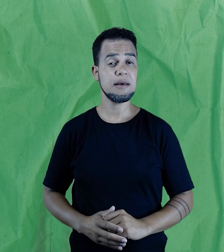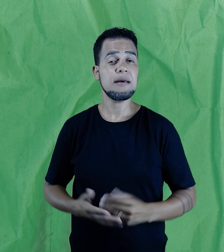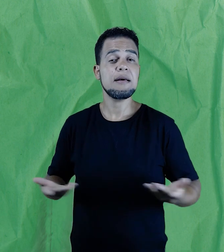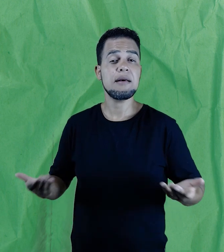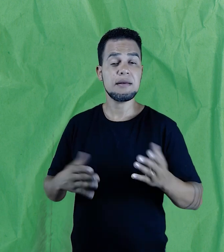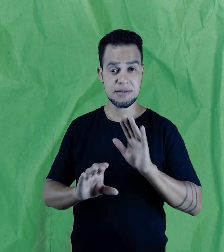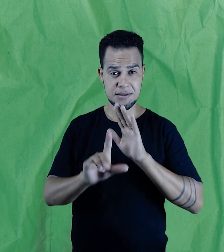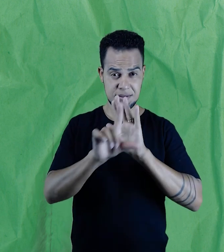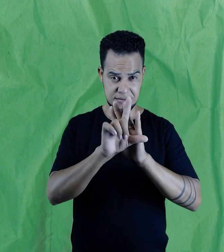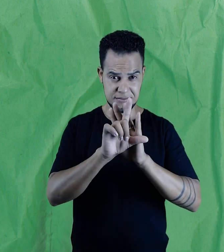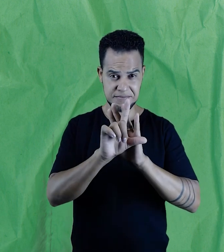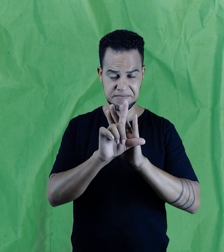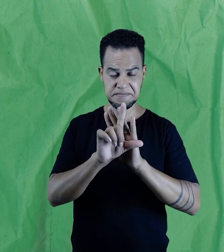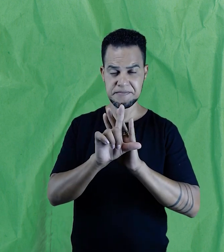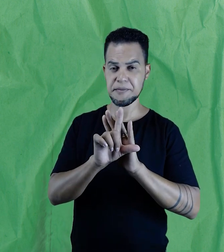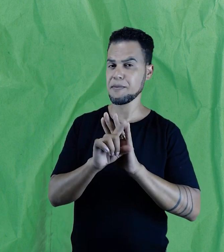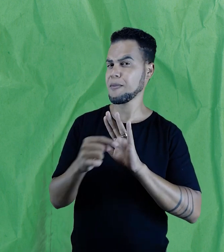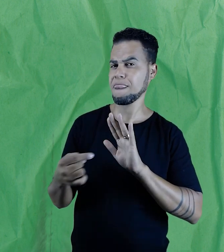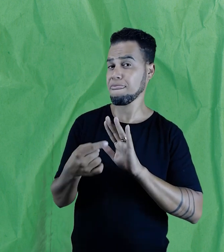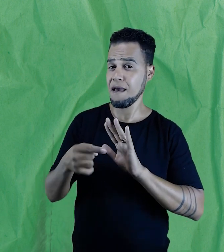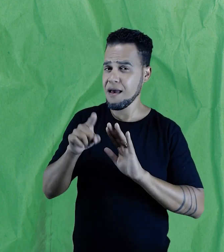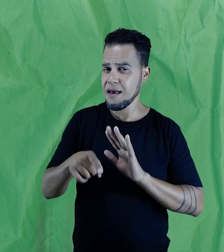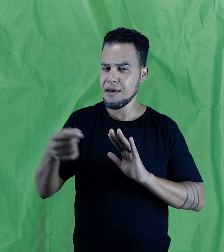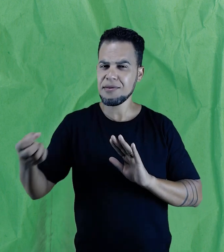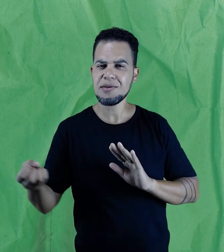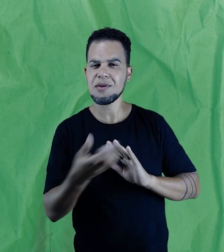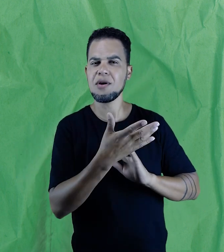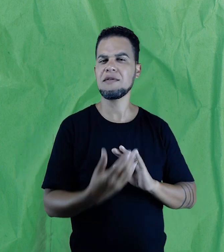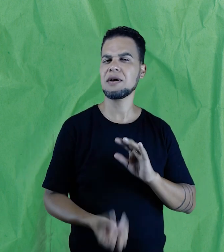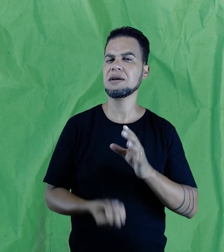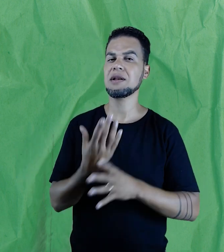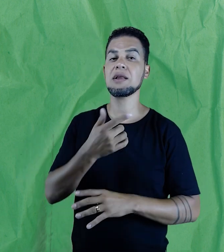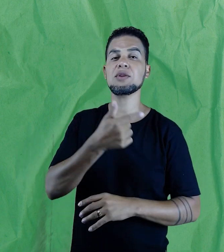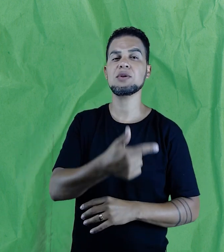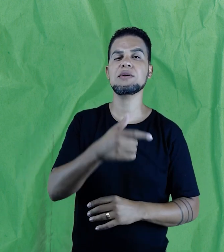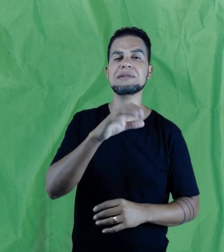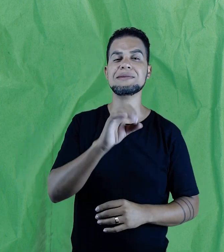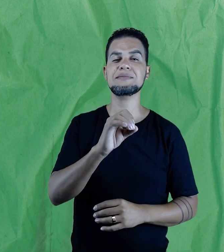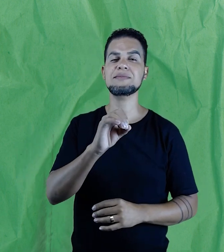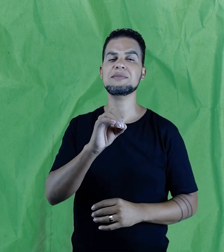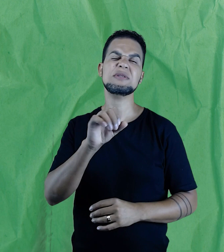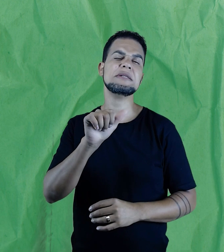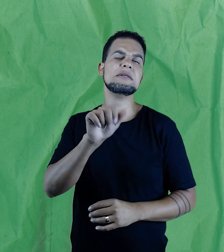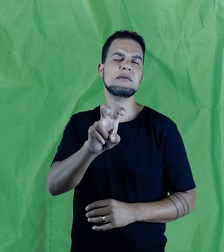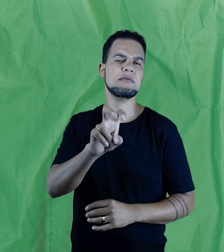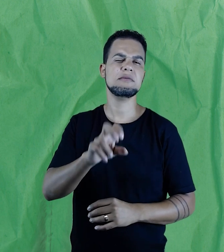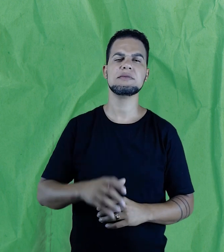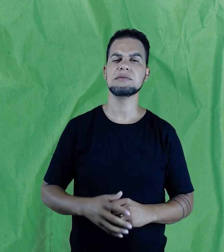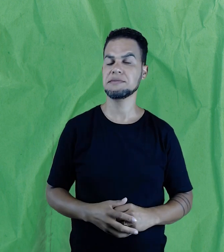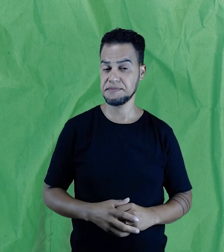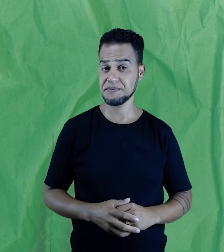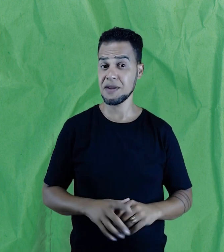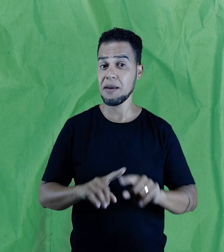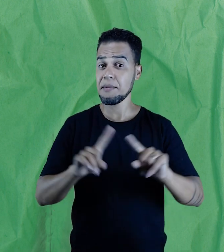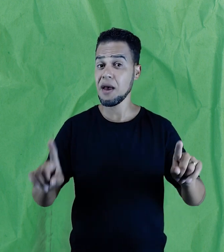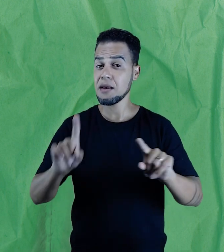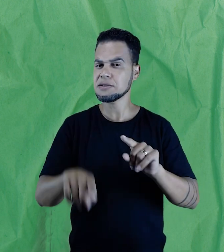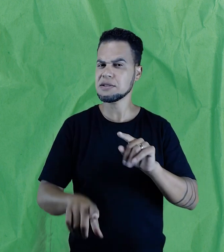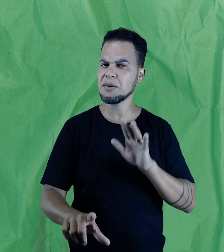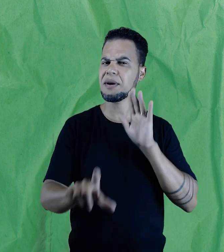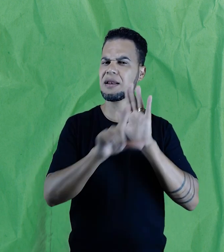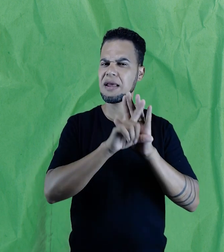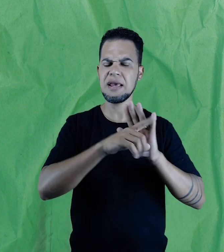Essa lei é uma lei nova, né? Foi criada em 2015, mas é uma lei que traz